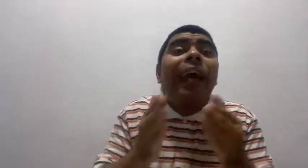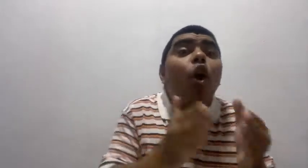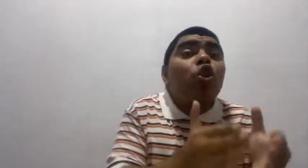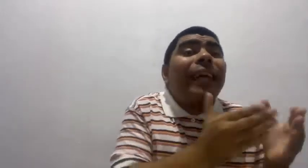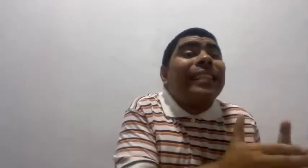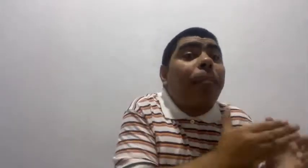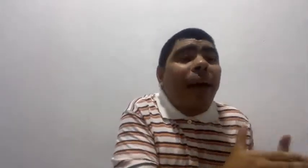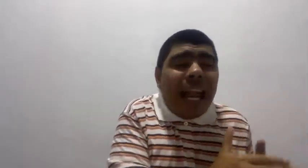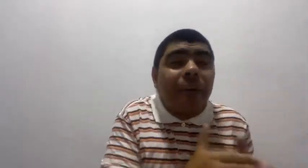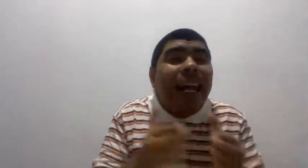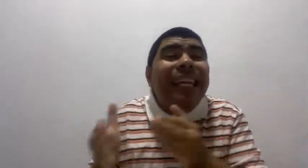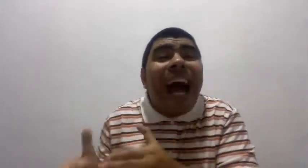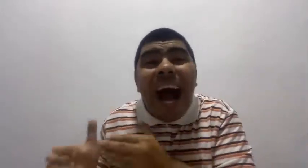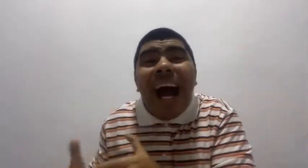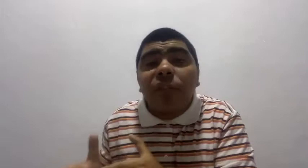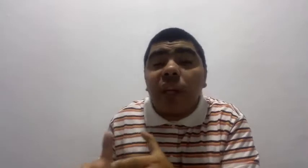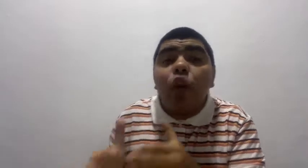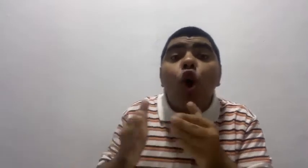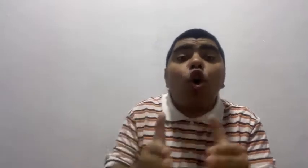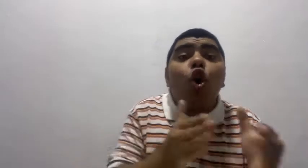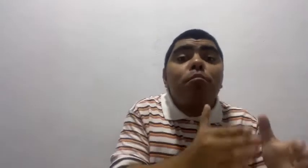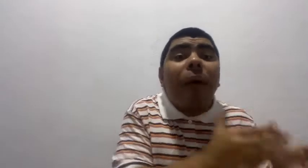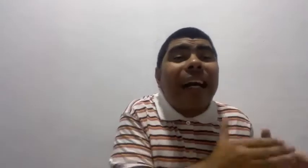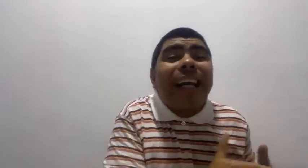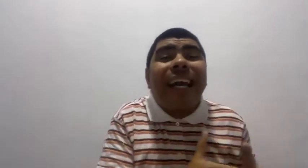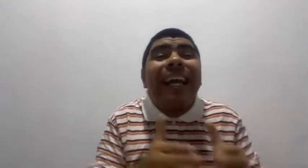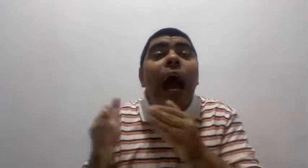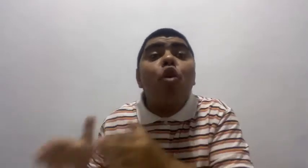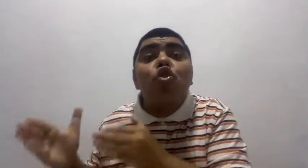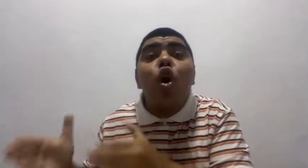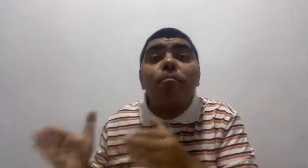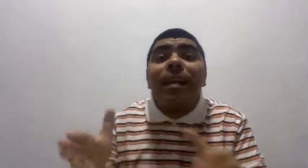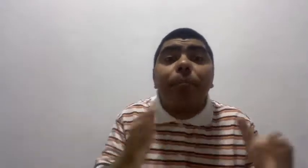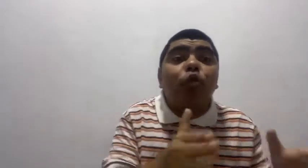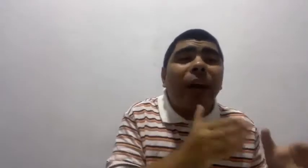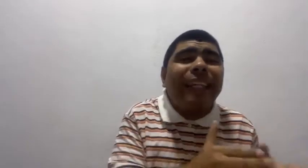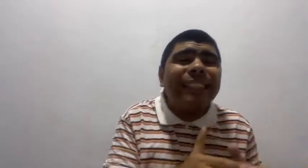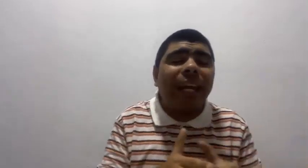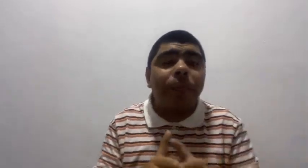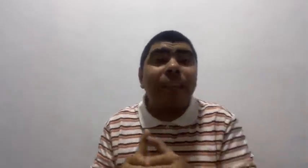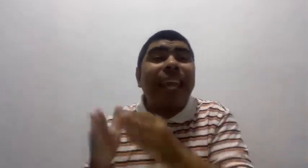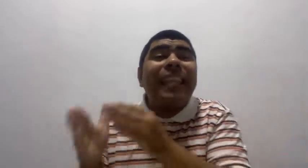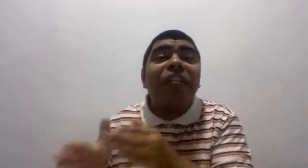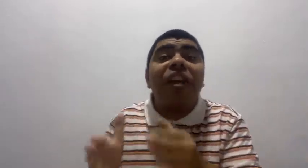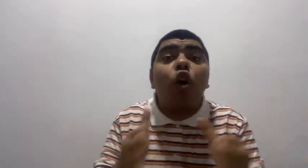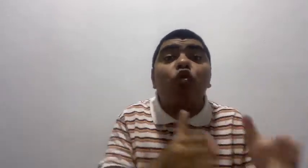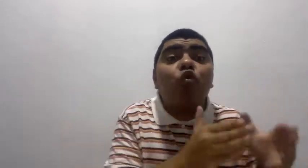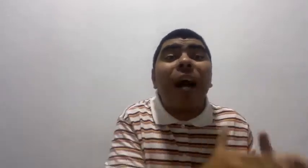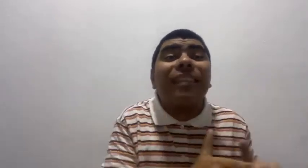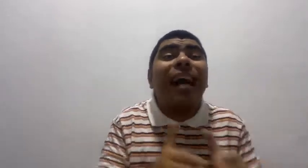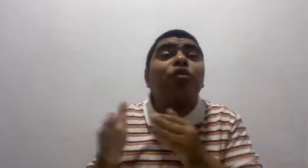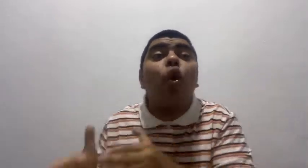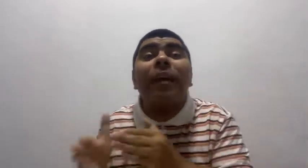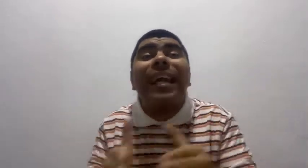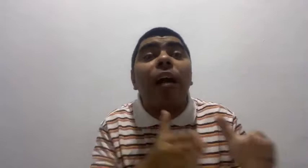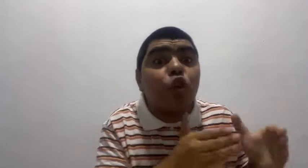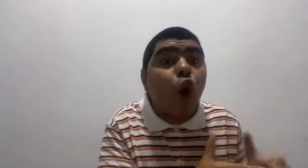oye estas palabras y las hace, lo compararé a un hombre prudente que edificó su casa sobre la roca.